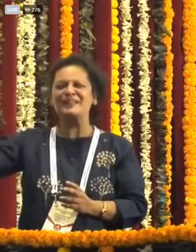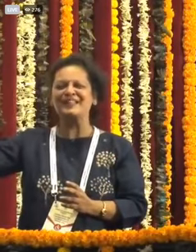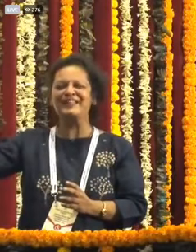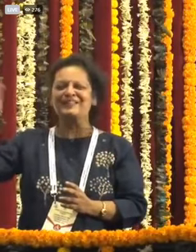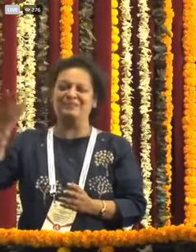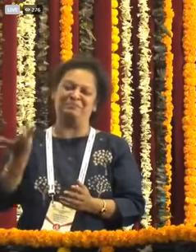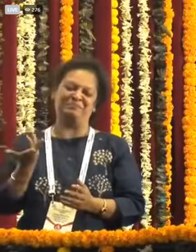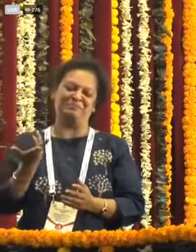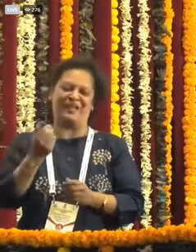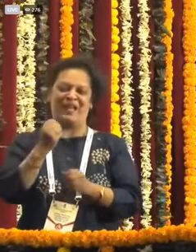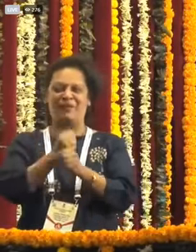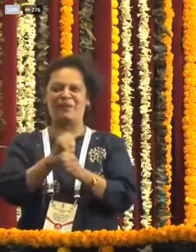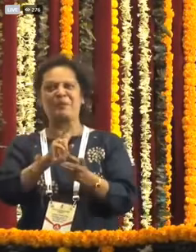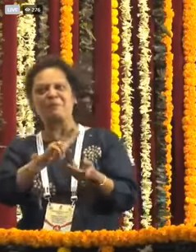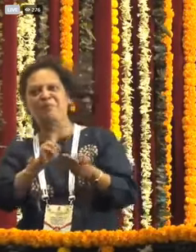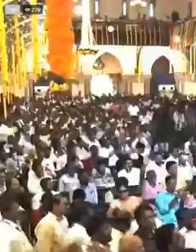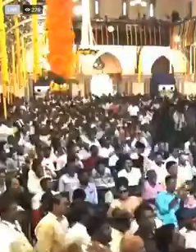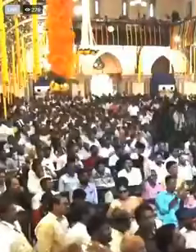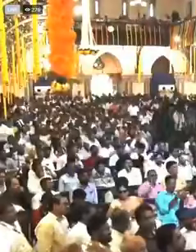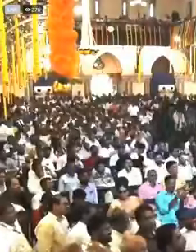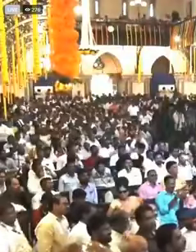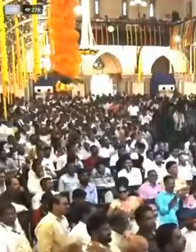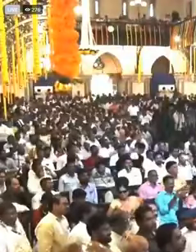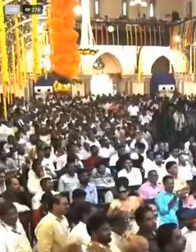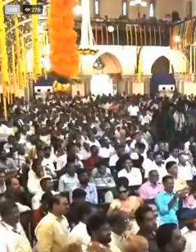या राज्यामध्ये खूप बदल होऊन जाईल।